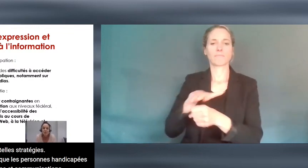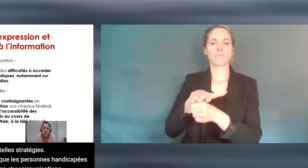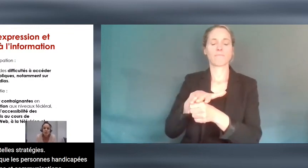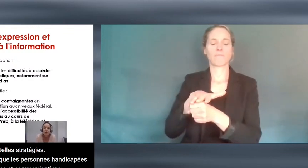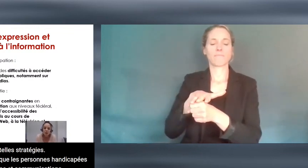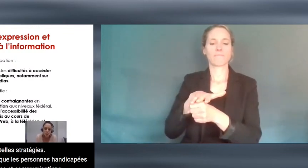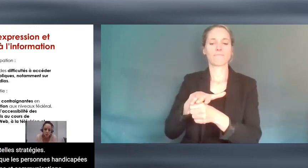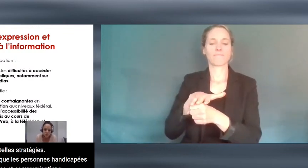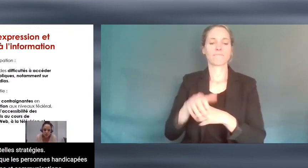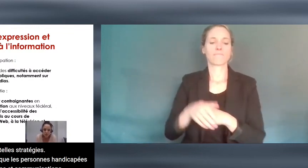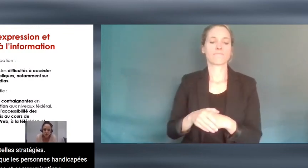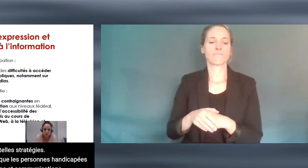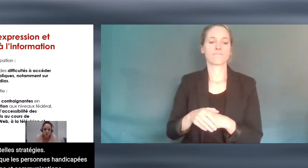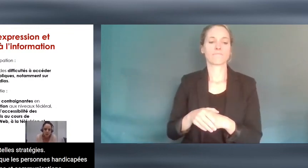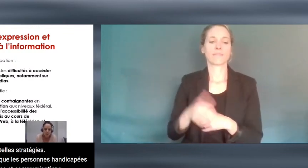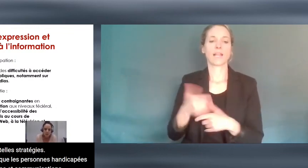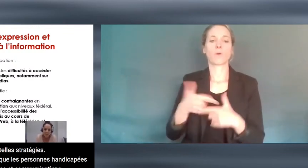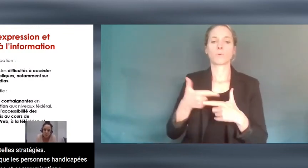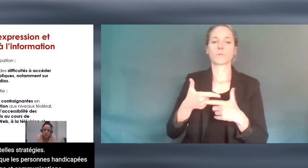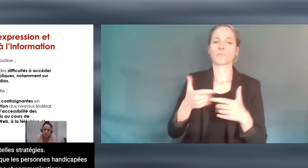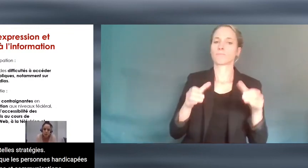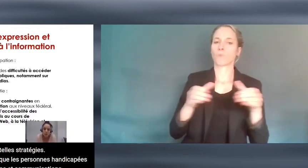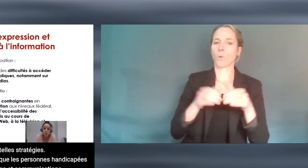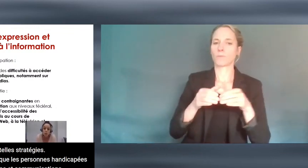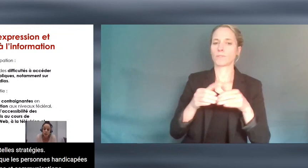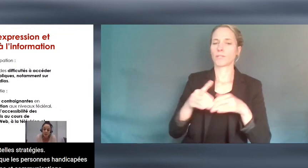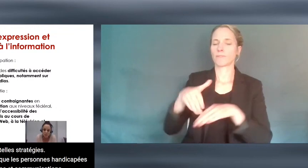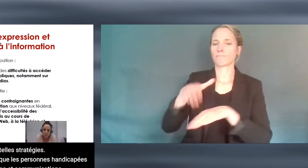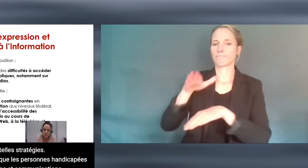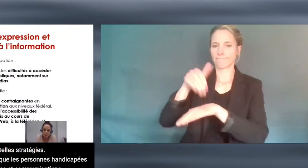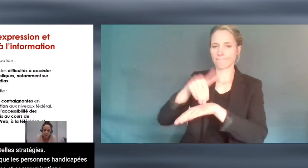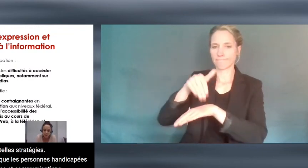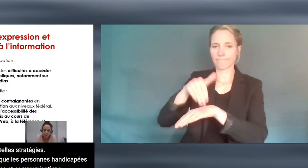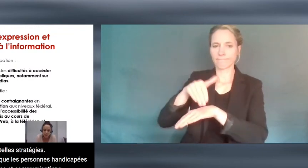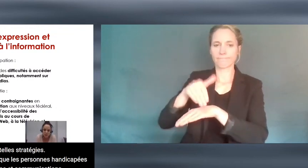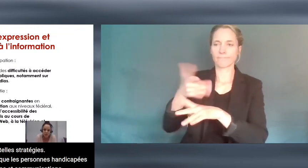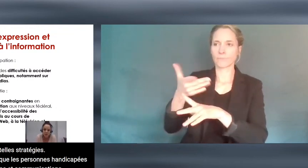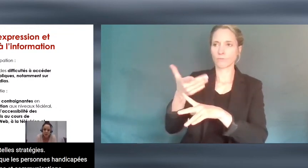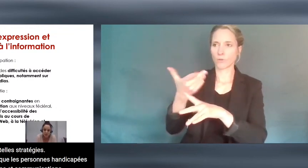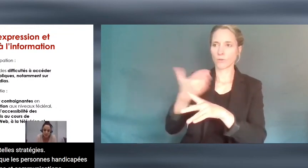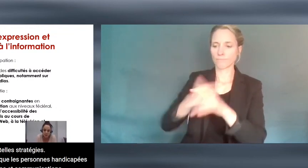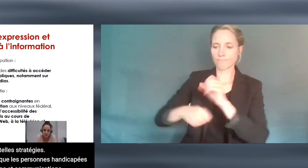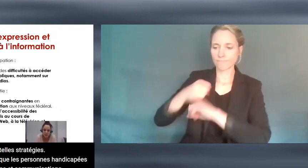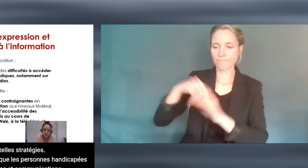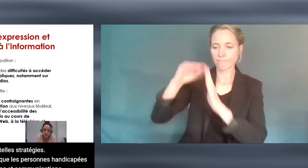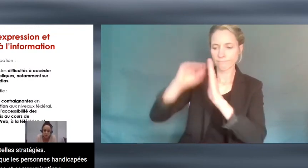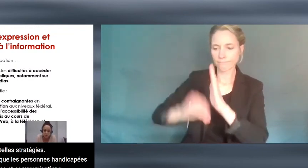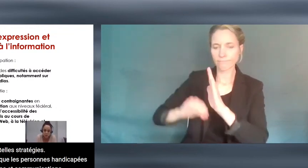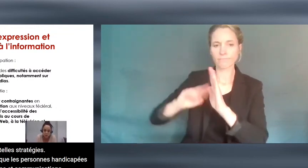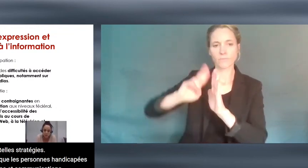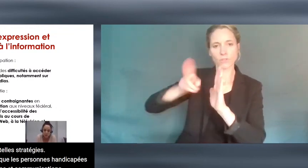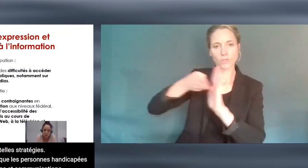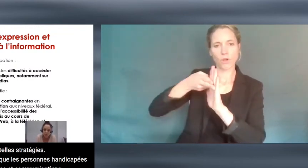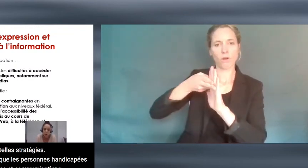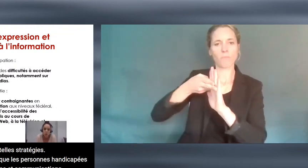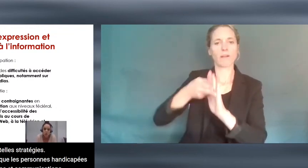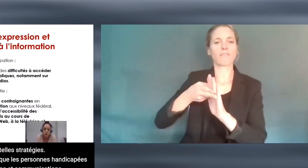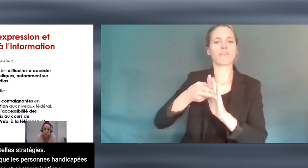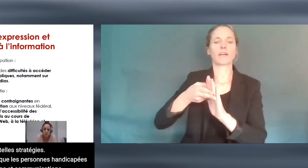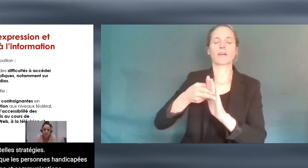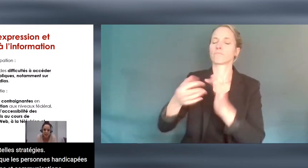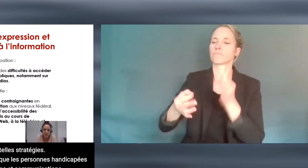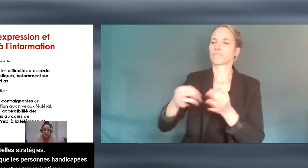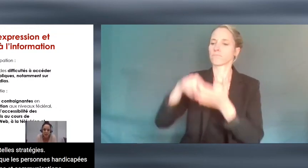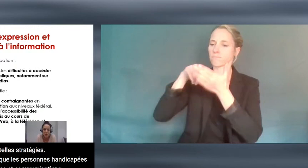aussi, la recommandation d'élaborer des normes juridiquement contraignantes en matière d'information et de communication au